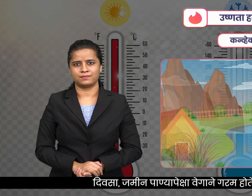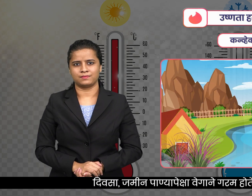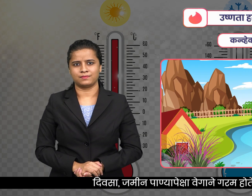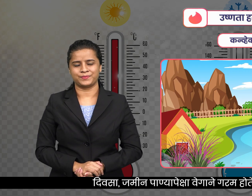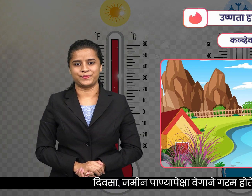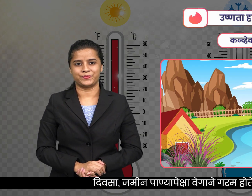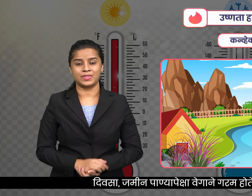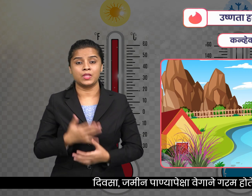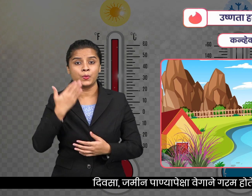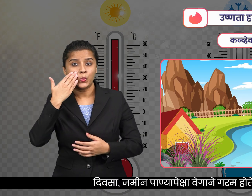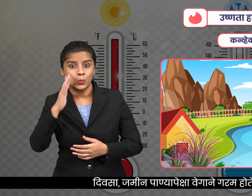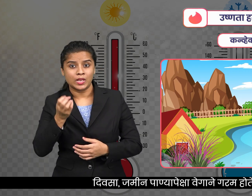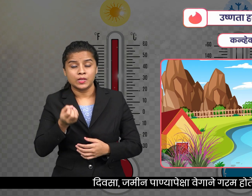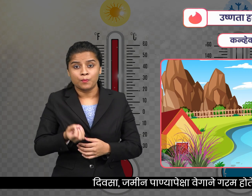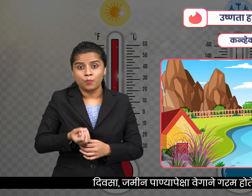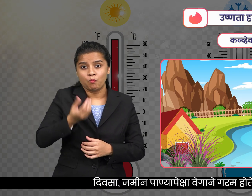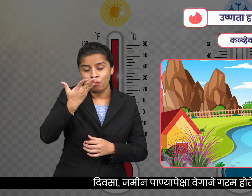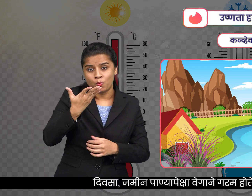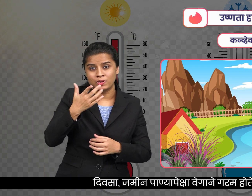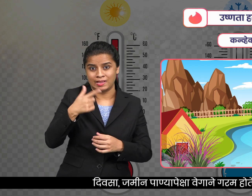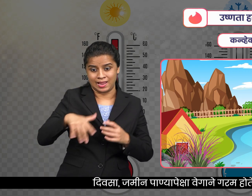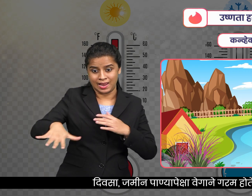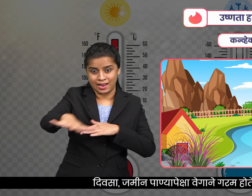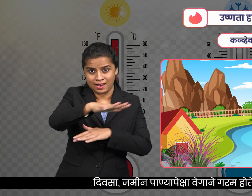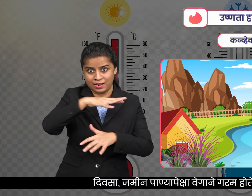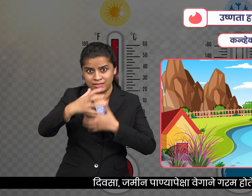दिवसा जमीन पाण्यापेक्षा वेगाने गरम होते.